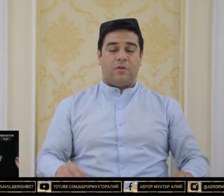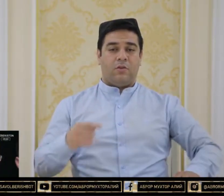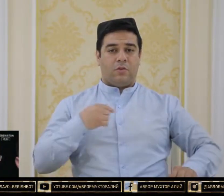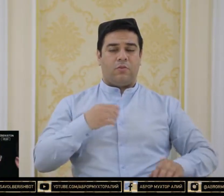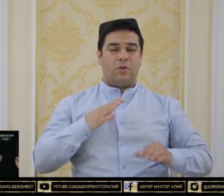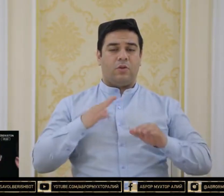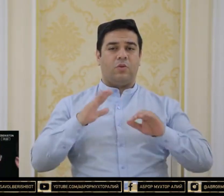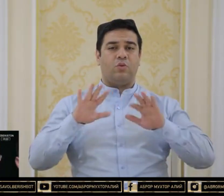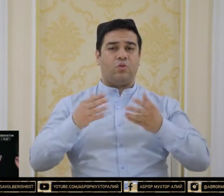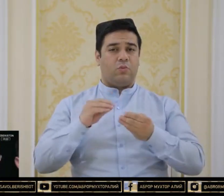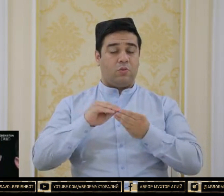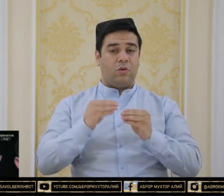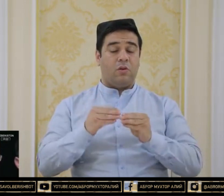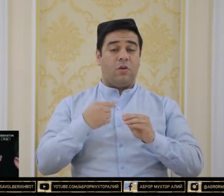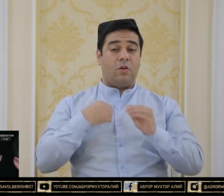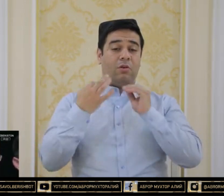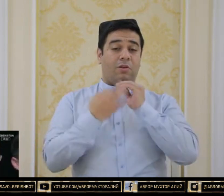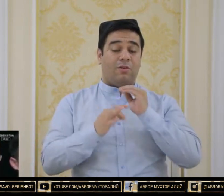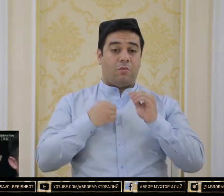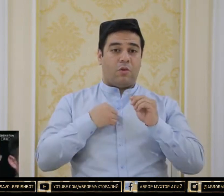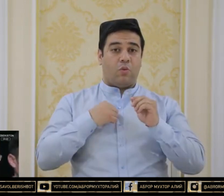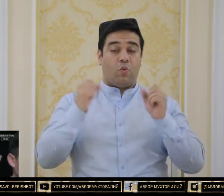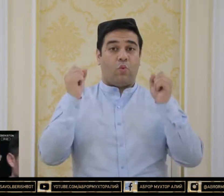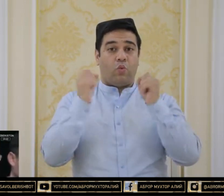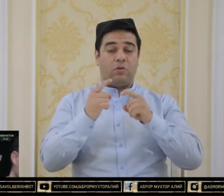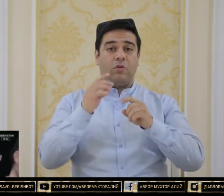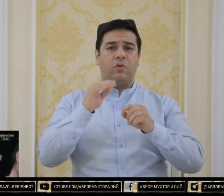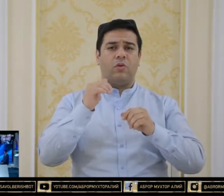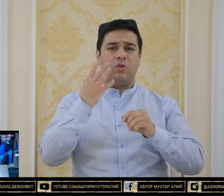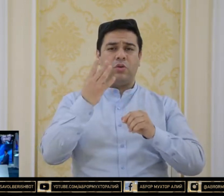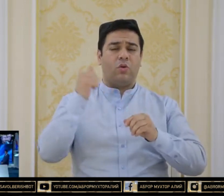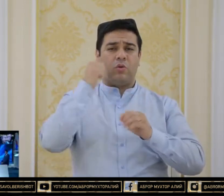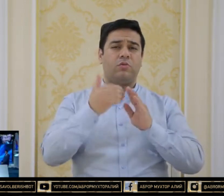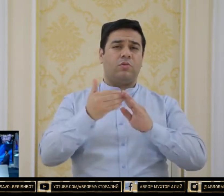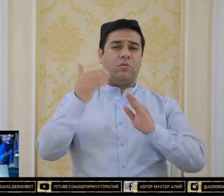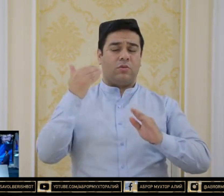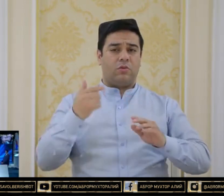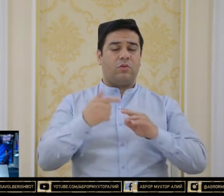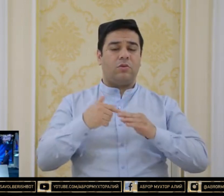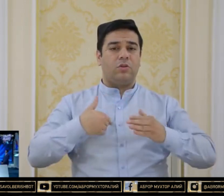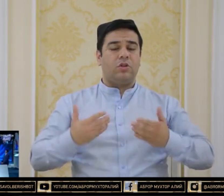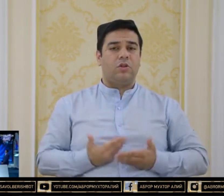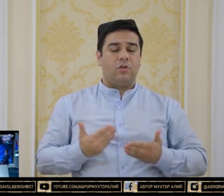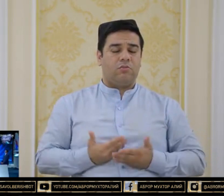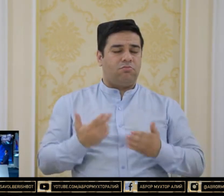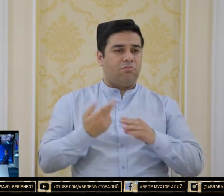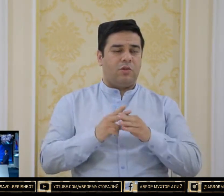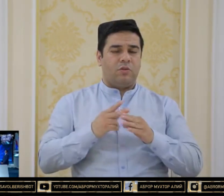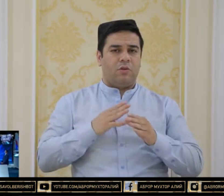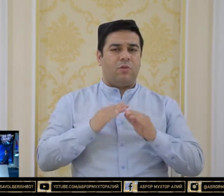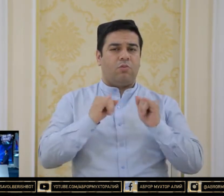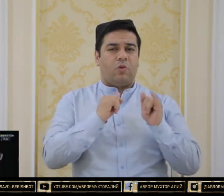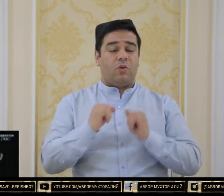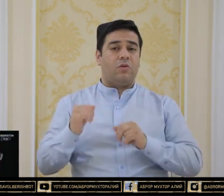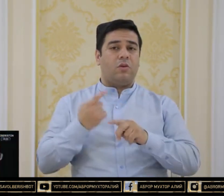boshimdan oxirgi bilib qolganimdan keyin 4 yil muqaddam kecha kunduz xayolimdan chiqqani yo'q. Mana shu